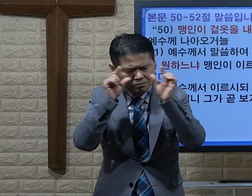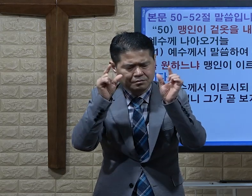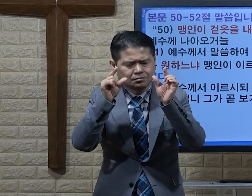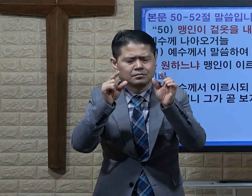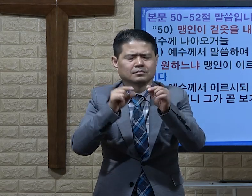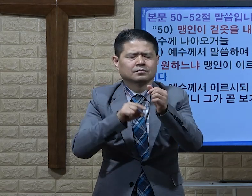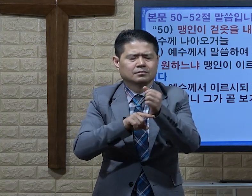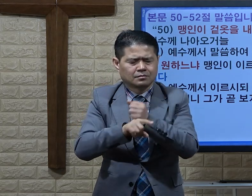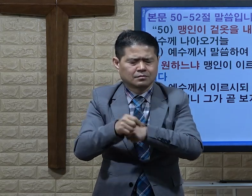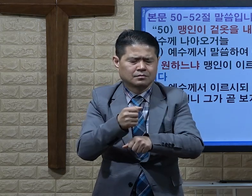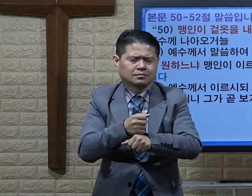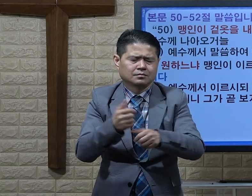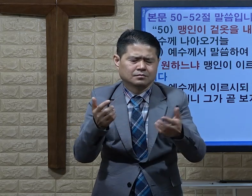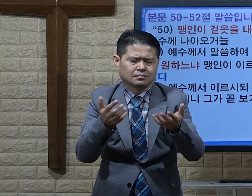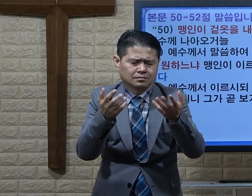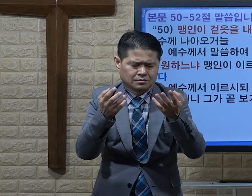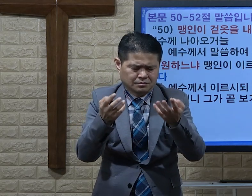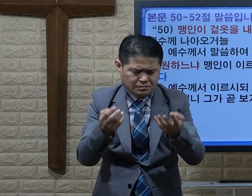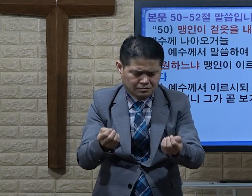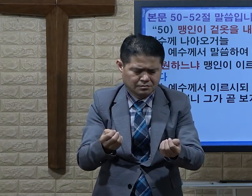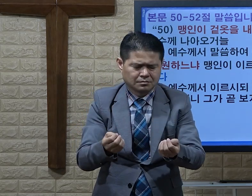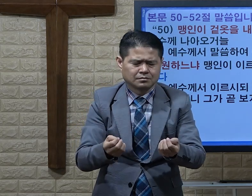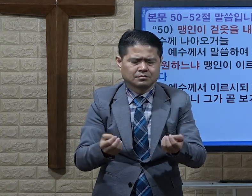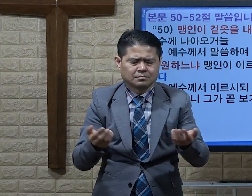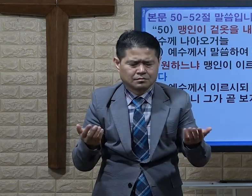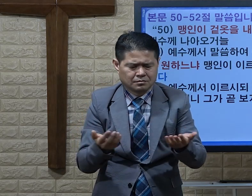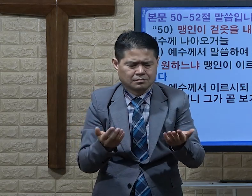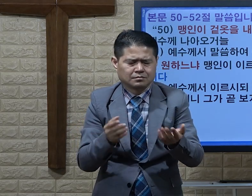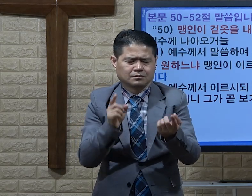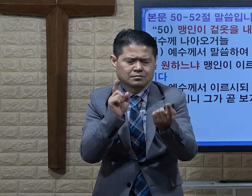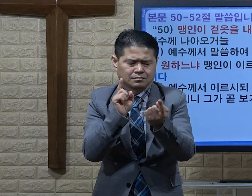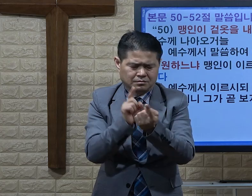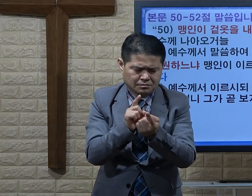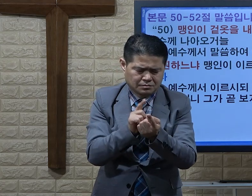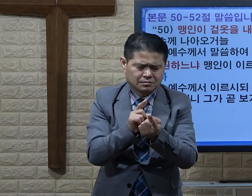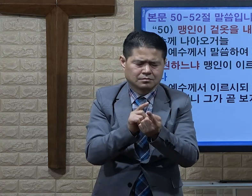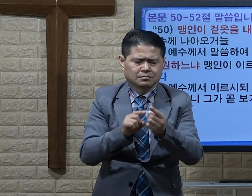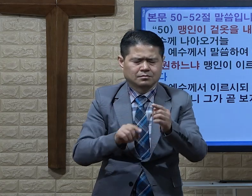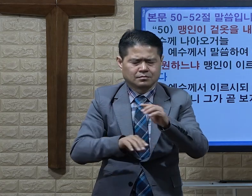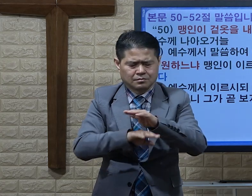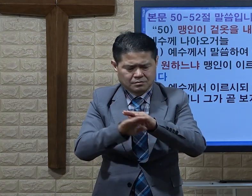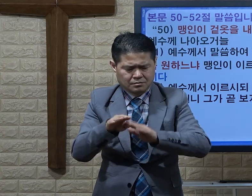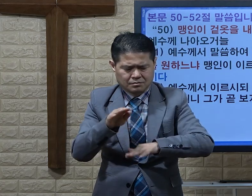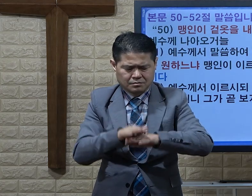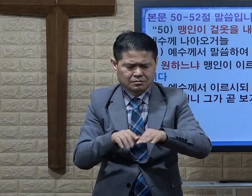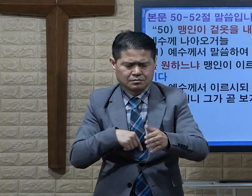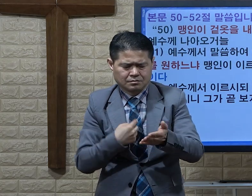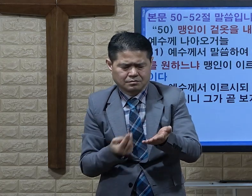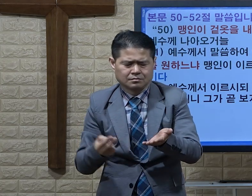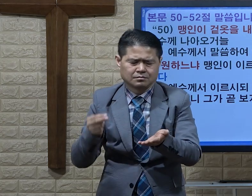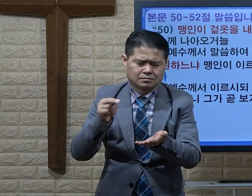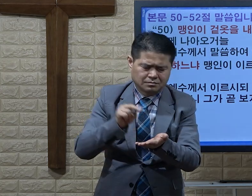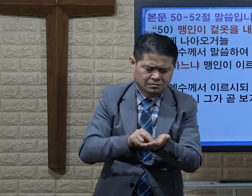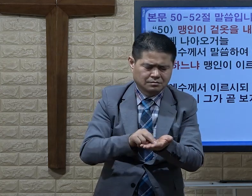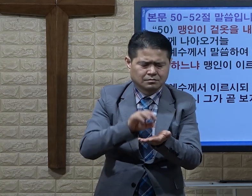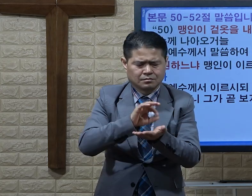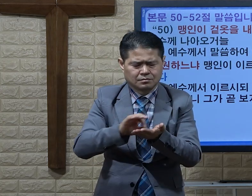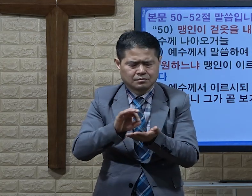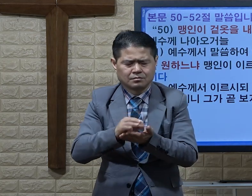정말 보기를 원합니다. 보기를 원하는 사람들이 많습니다. 그들을 만나고 다시 예수님을 통해서 일어서길